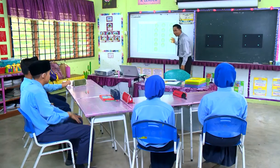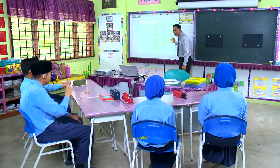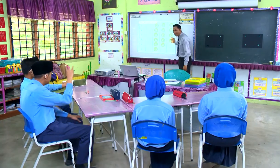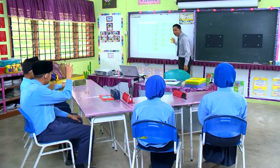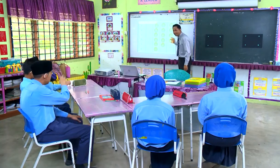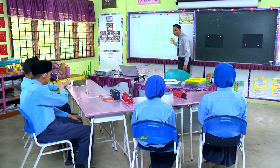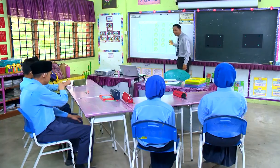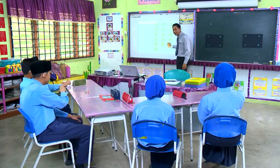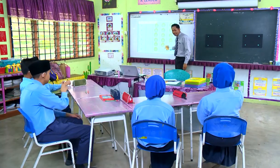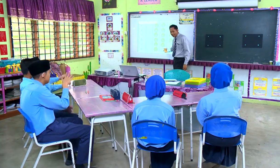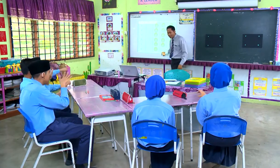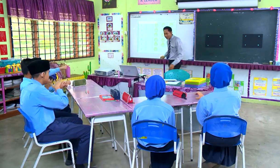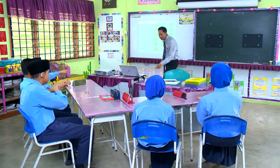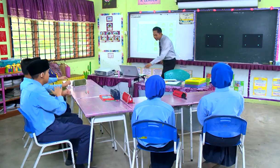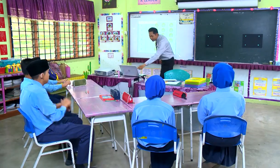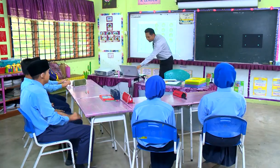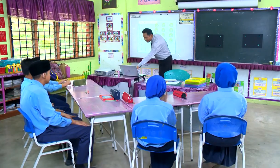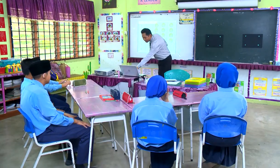ni. Ah.